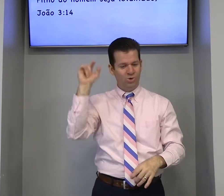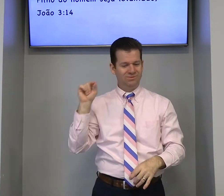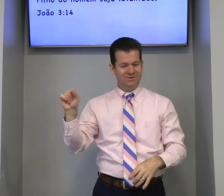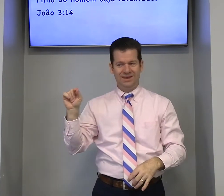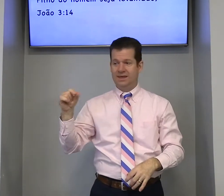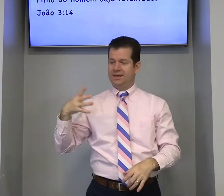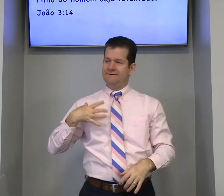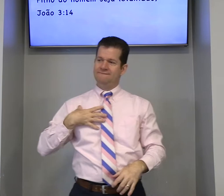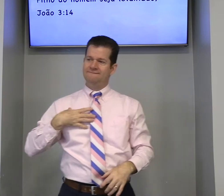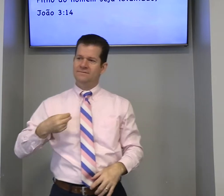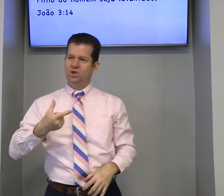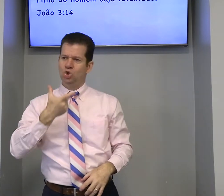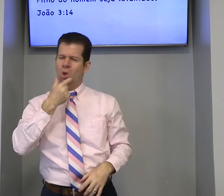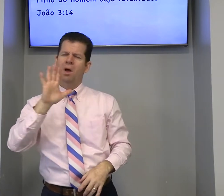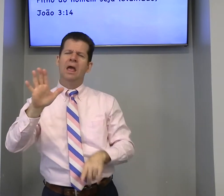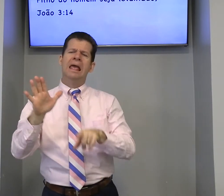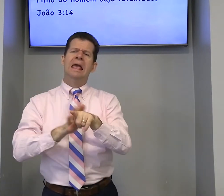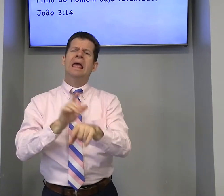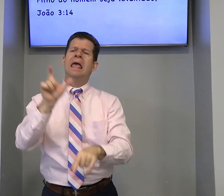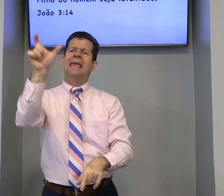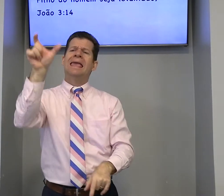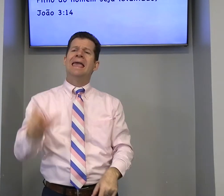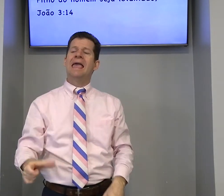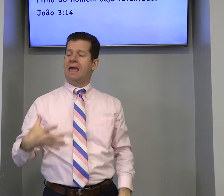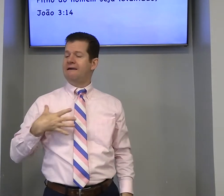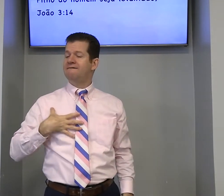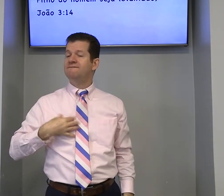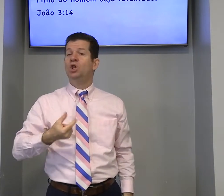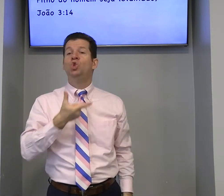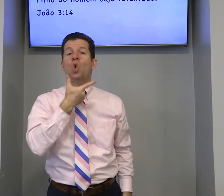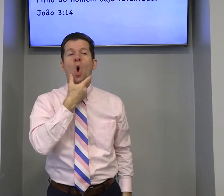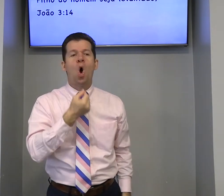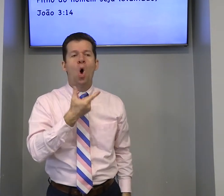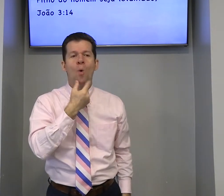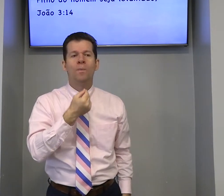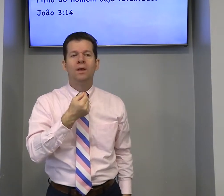importa que o Filho do Homem... Quem é o Filho do Homem?